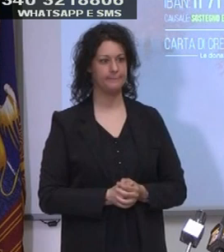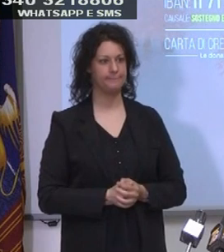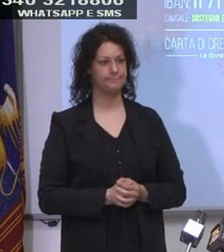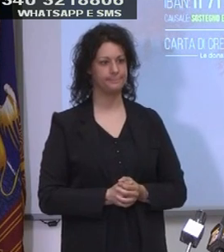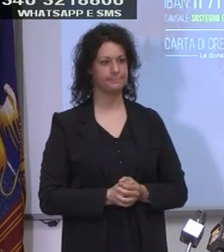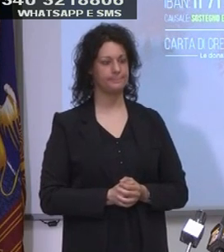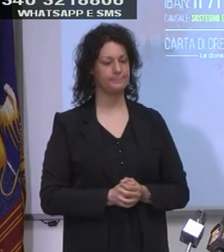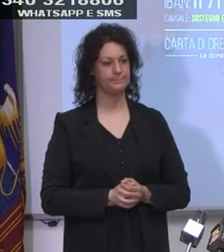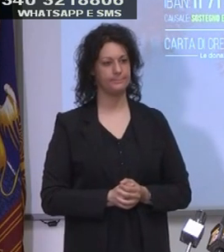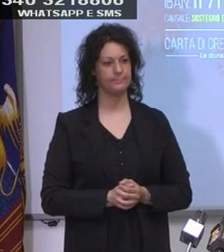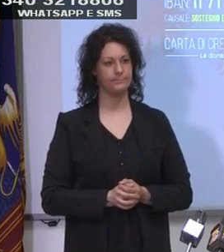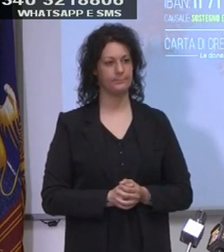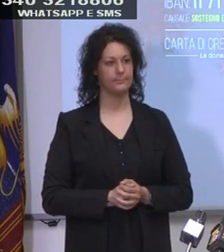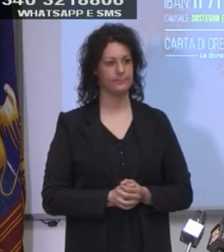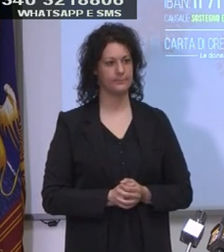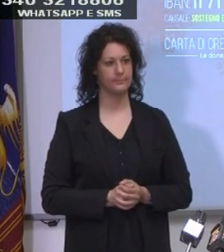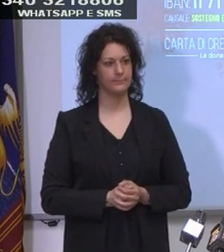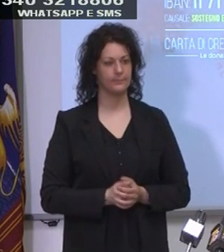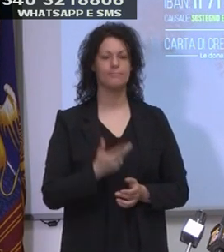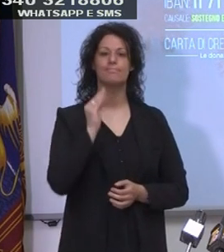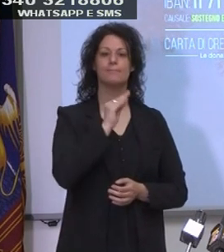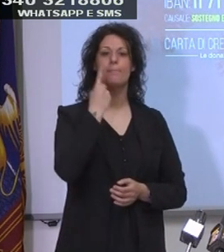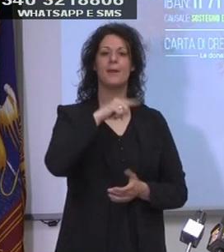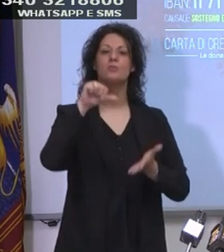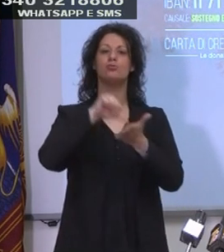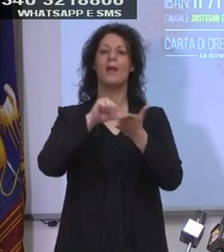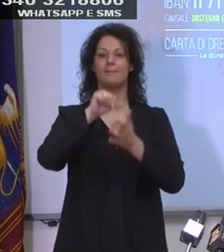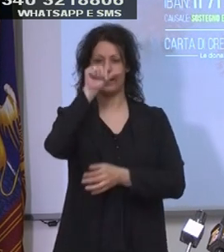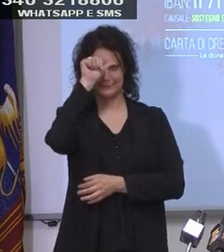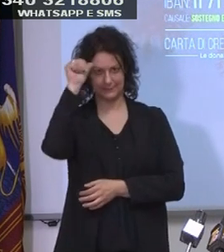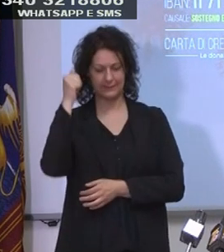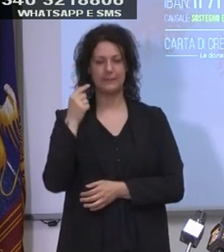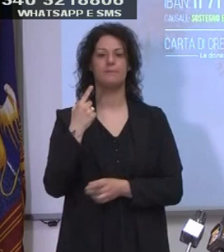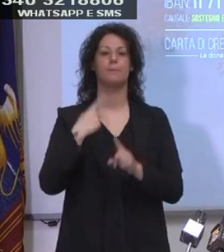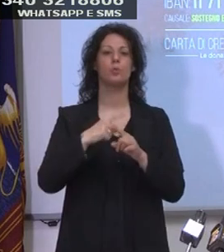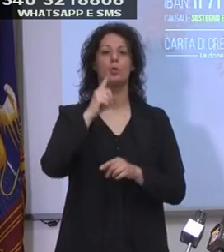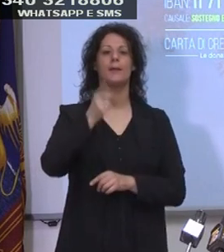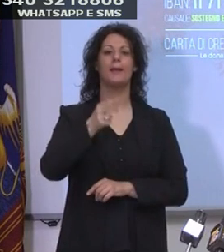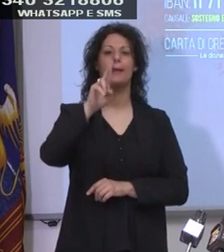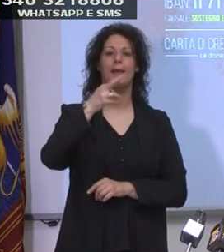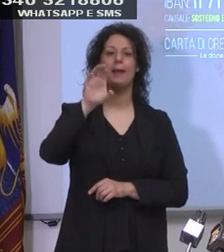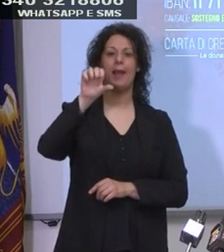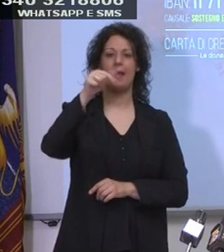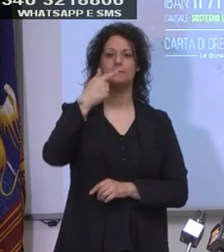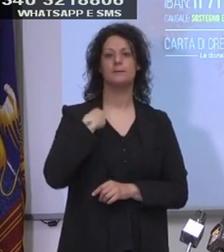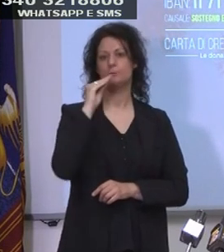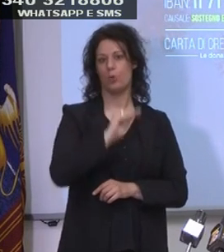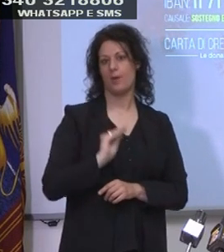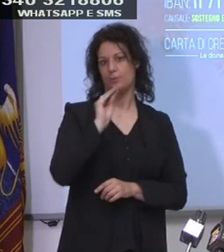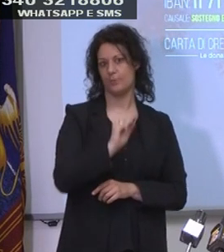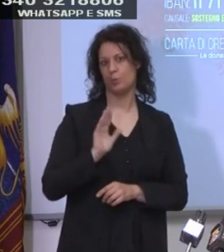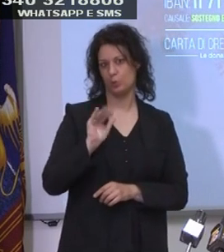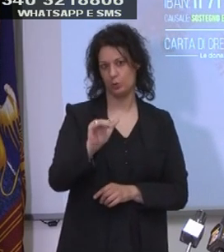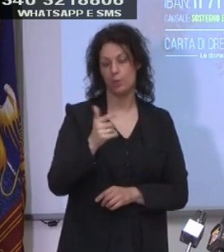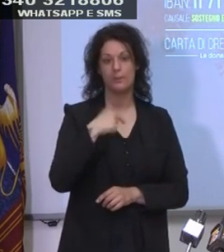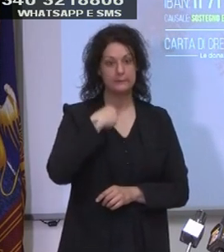sono, vanno meglio. E sul tema delle centri estivi, Grest, te lo chiediamo ogni giorno perché ogni giorno c'è. Ma vi posso anticipare una